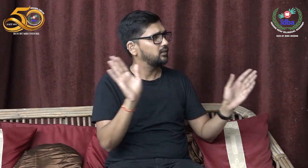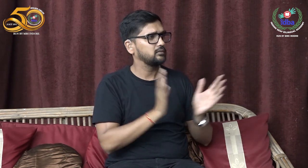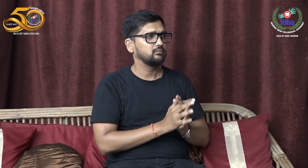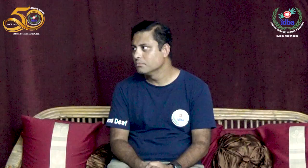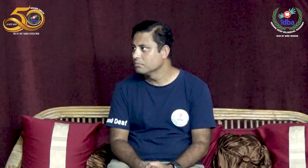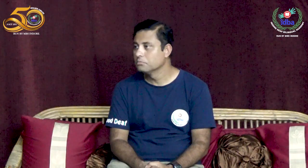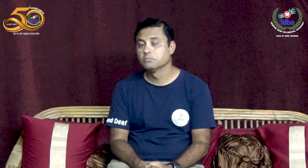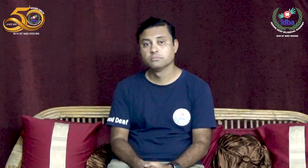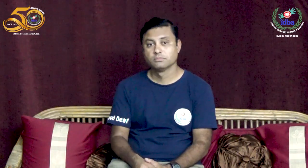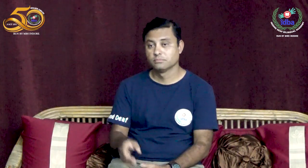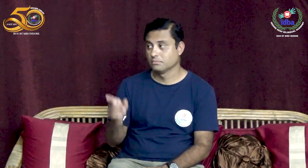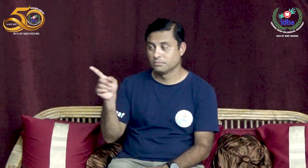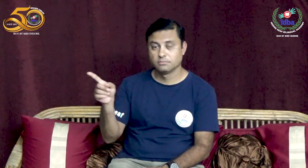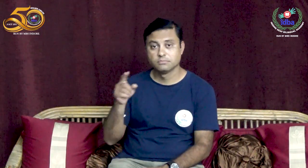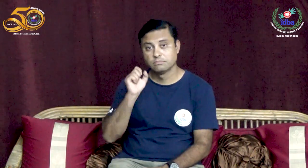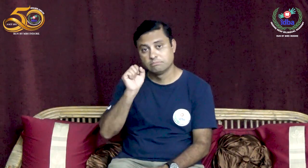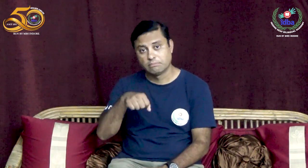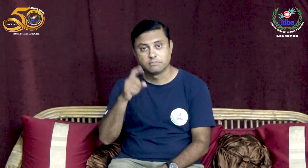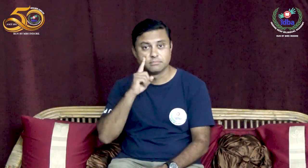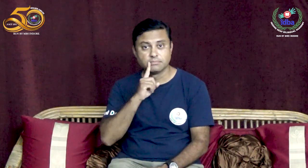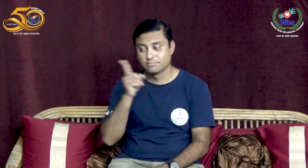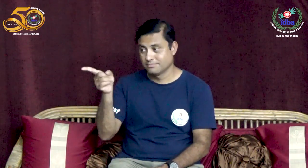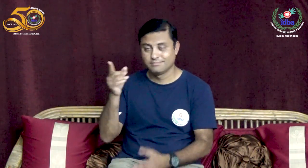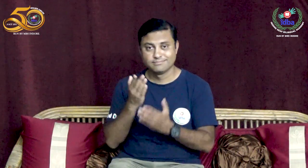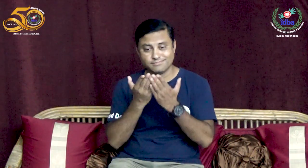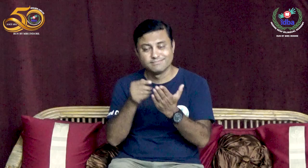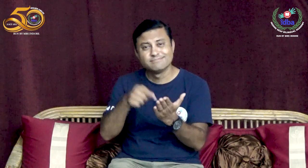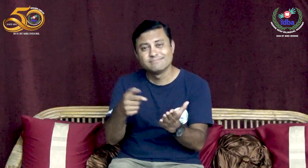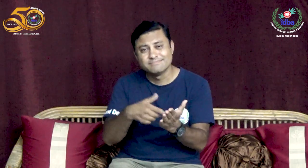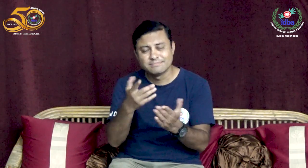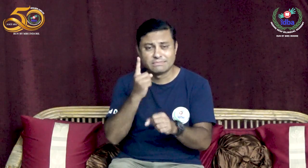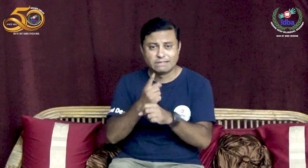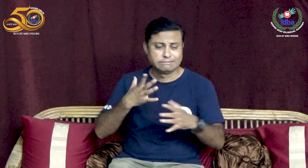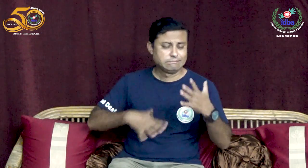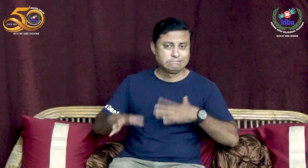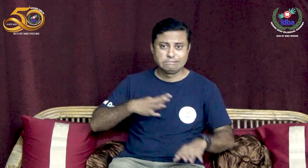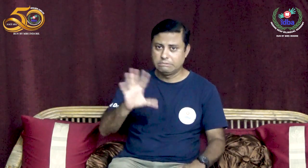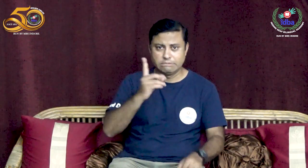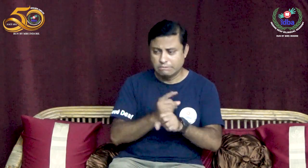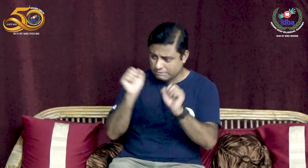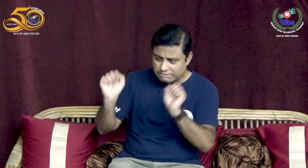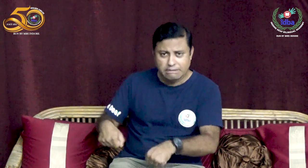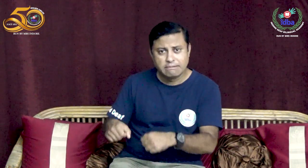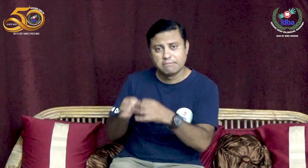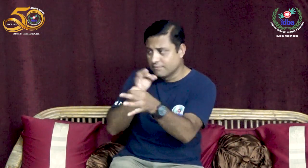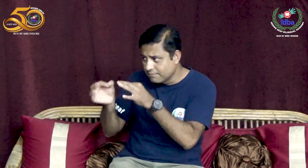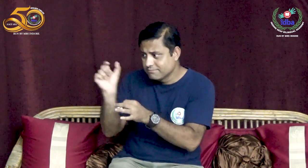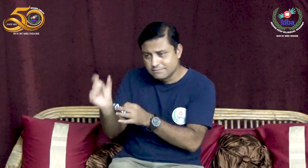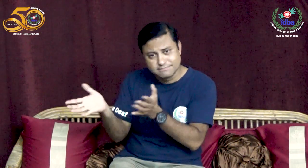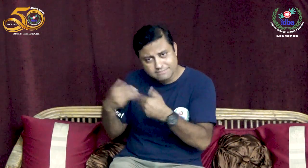ना नहीं करा किसी टीचर ने मुझे। अच्छा, इनमें जब टीचर से पूछते थे, तो उनको टीचर हर बार एक्सप्लेन करती